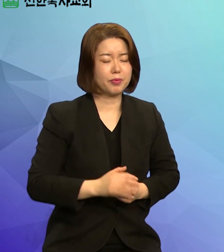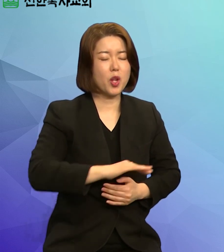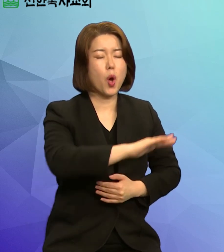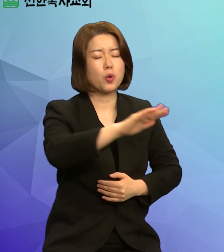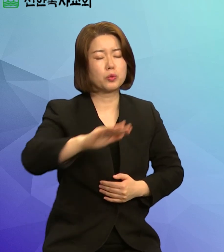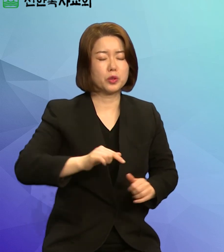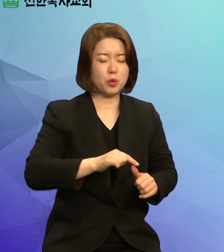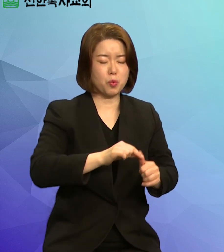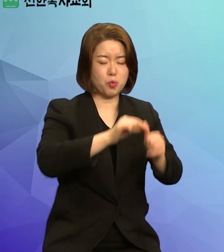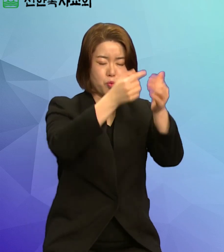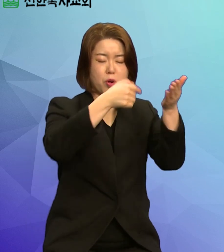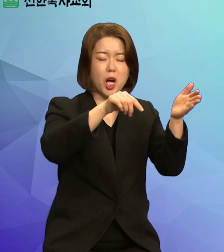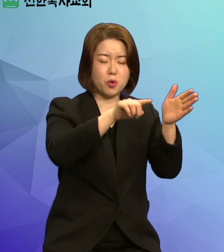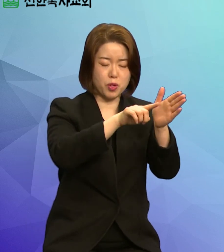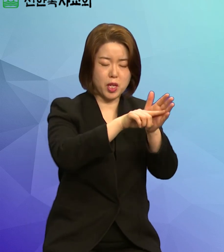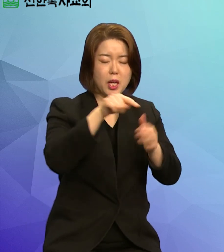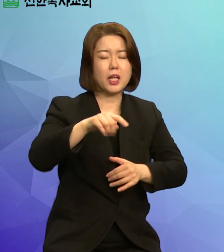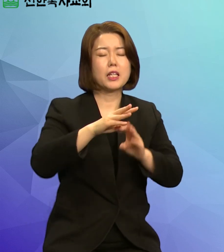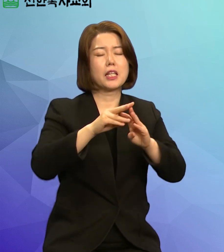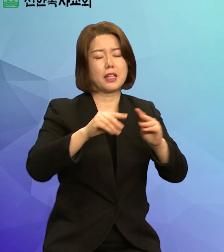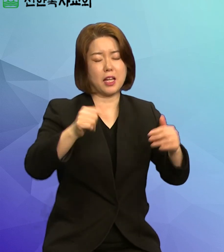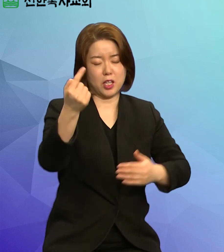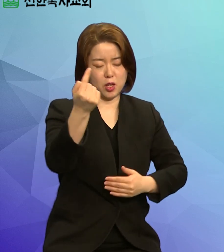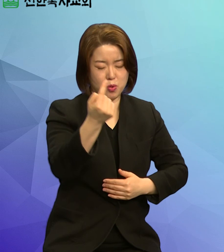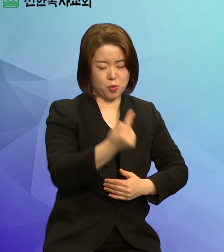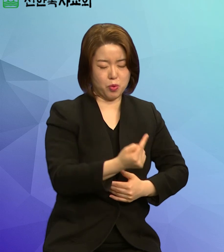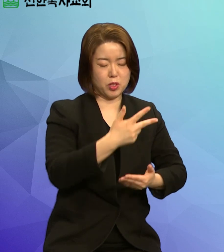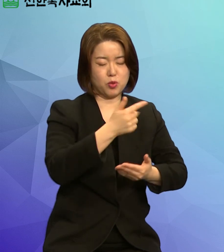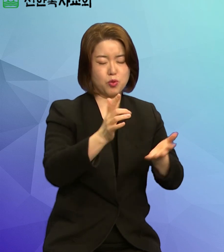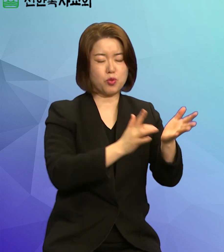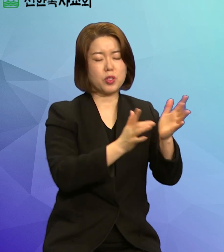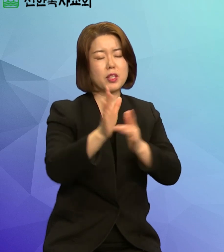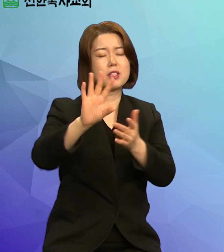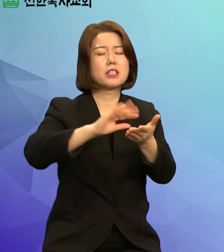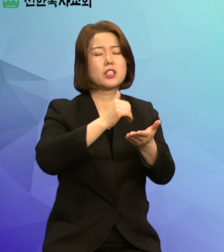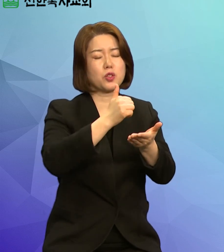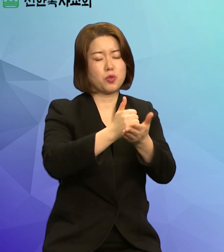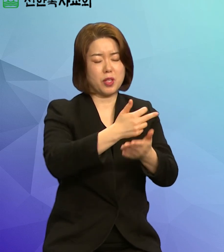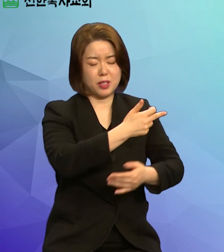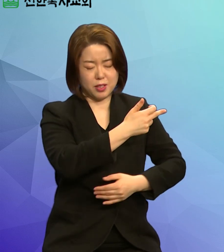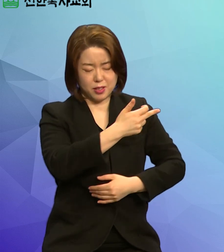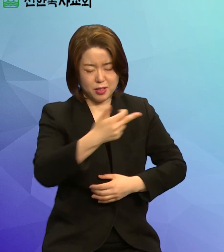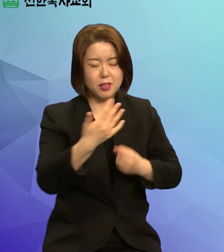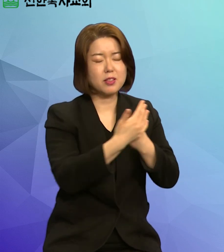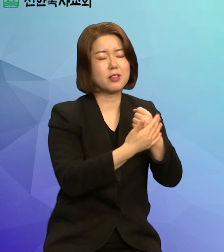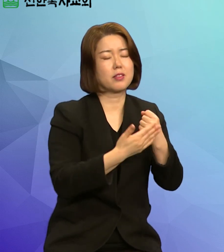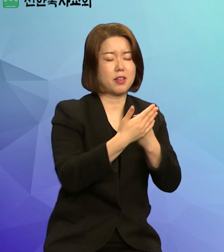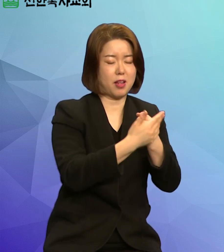우리를 구원하려고 이 땅에 오신 주 예수 그리스도의 크신 은혜와